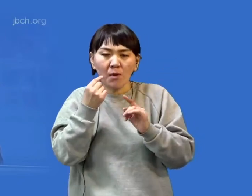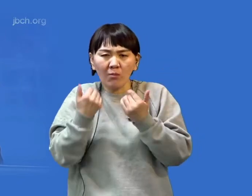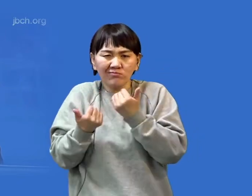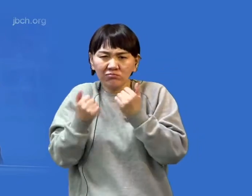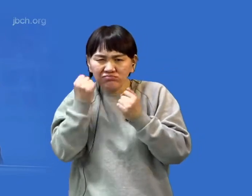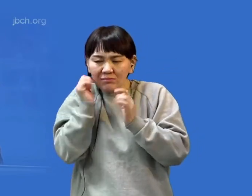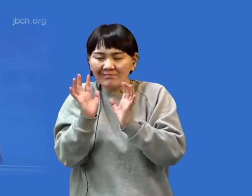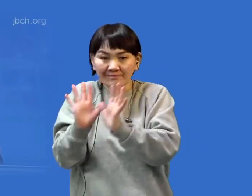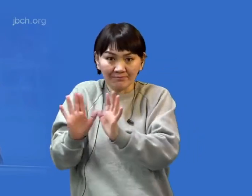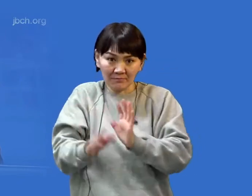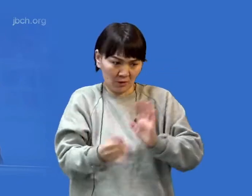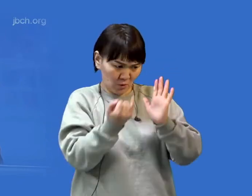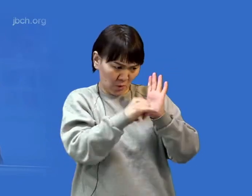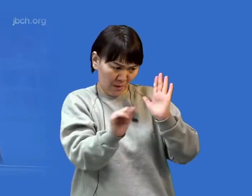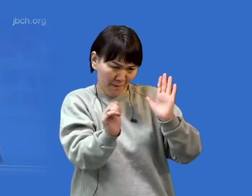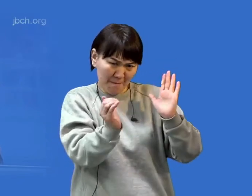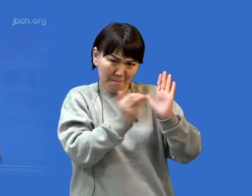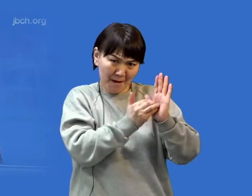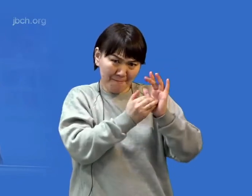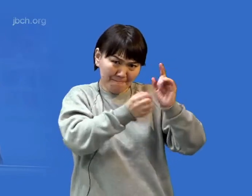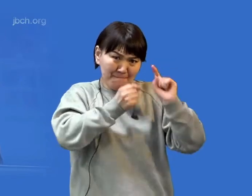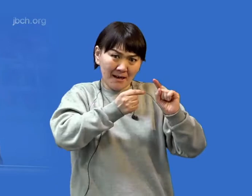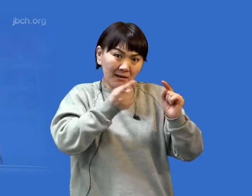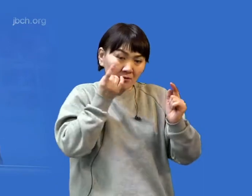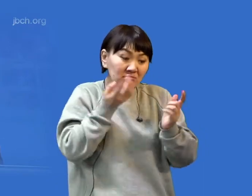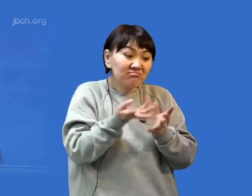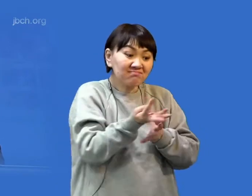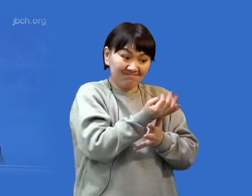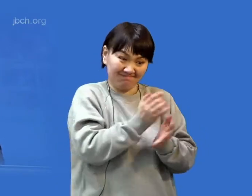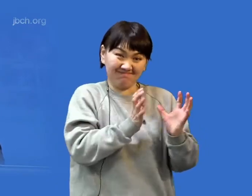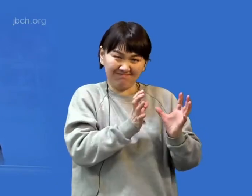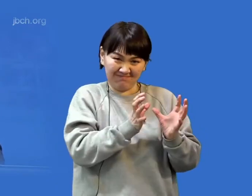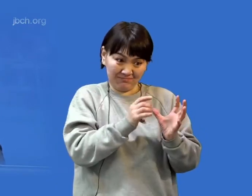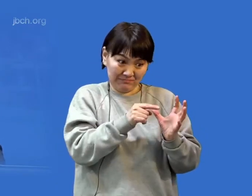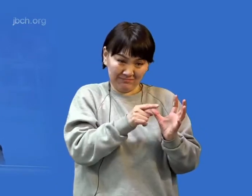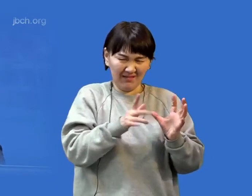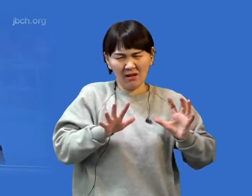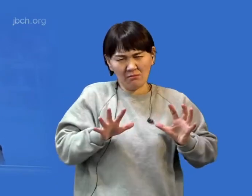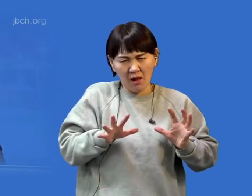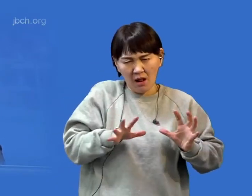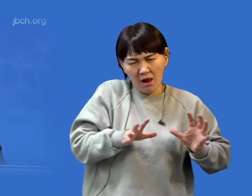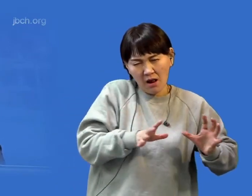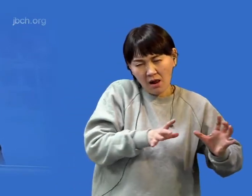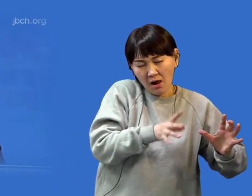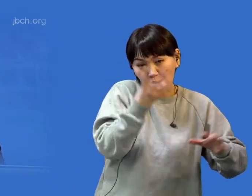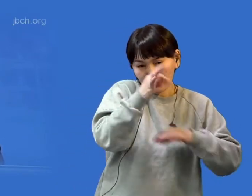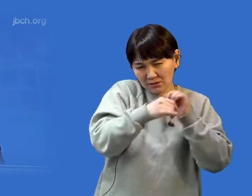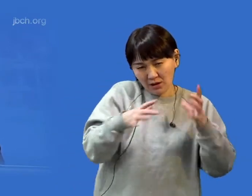хоёр л орсон. Үлдсэн бүхий л хүмүүс цөлд өгсөн. Бурхан цөлд өгөх хүртэл тэднийг цөлд дагуулсан юм.